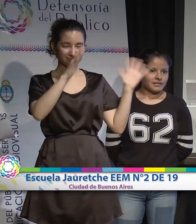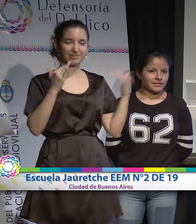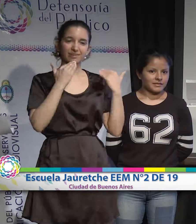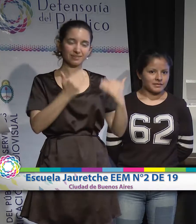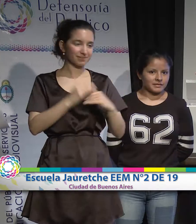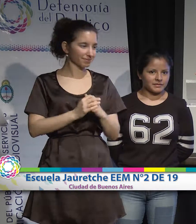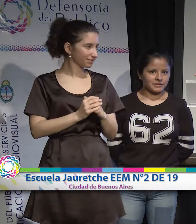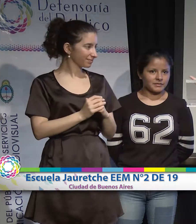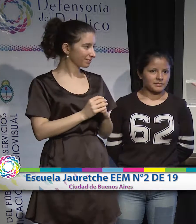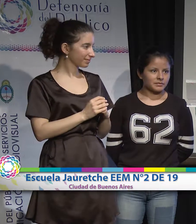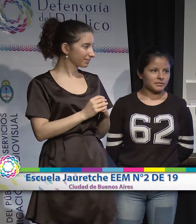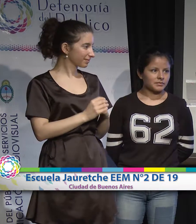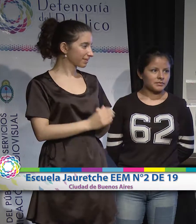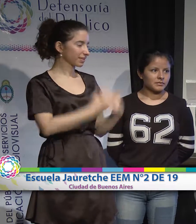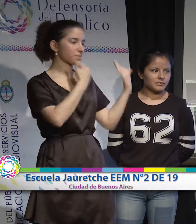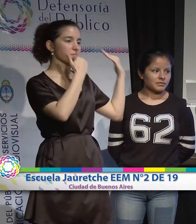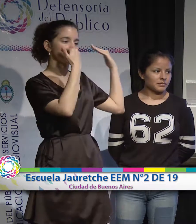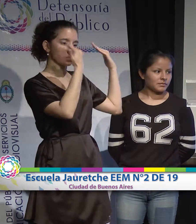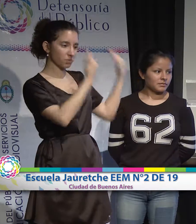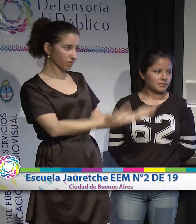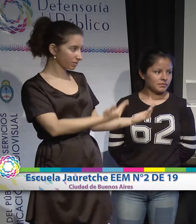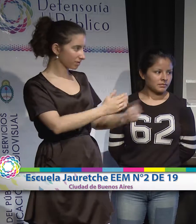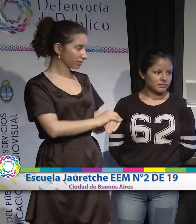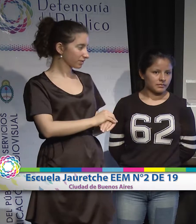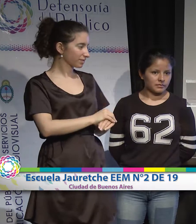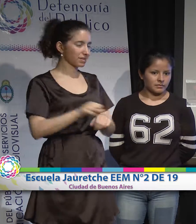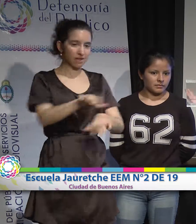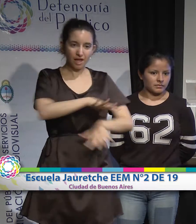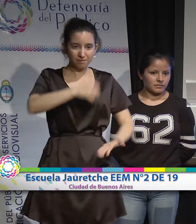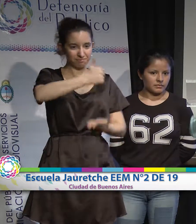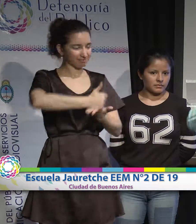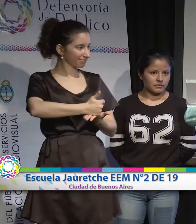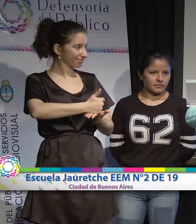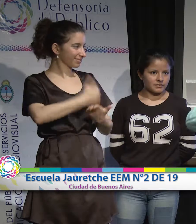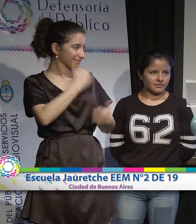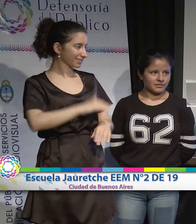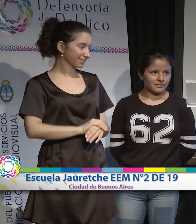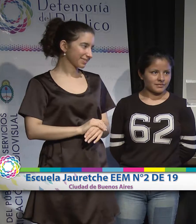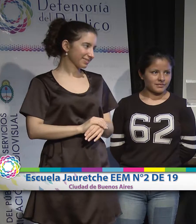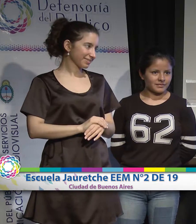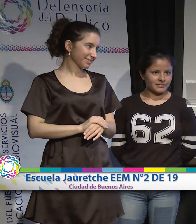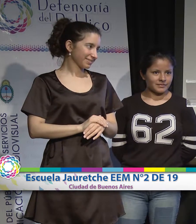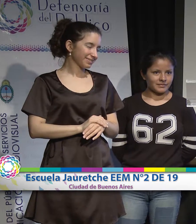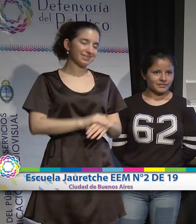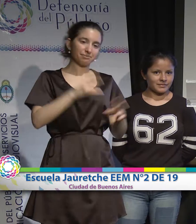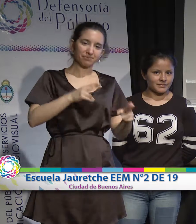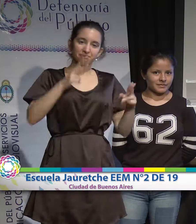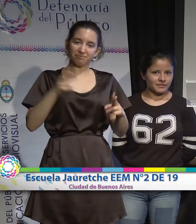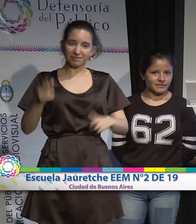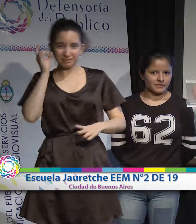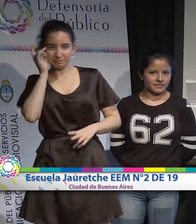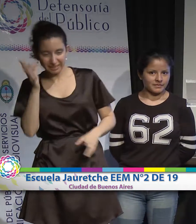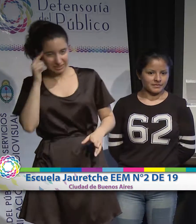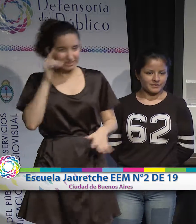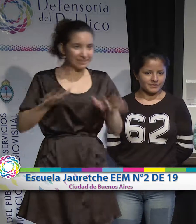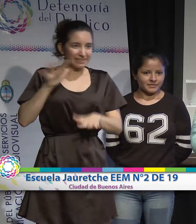gracias. Y quiero agradecer el espacio que nos están brindando y perdón por hacer muchas pausas. No tenía